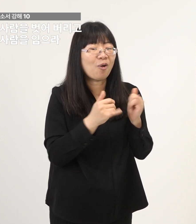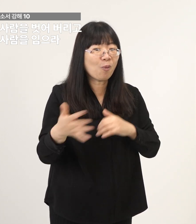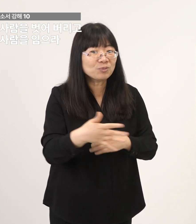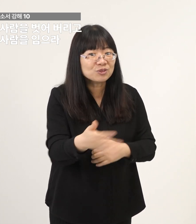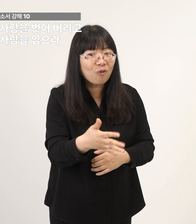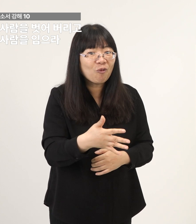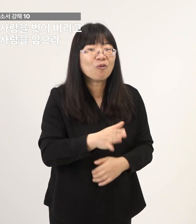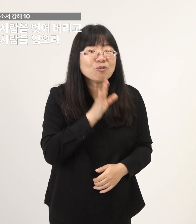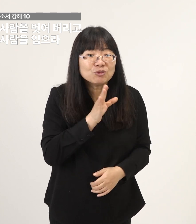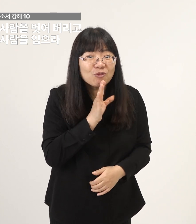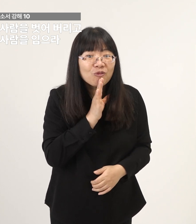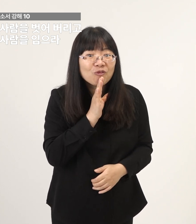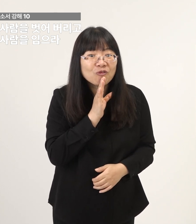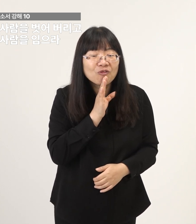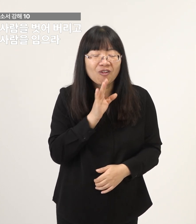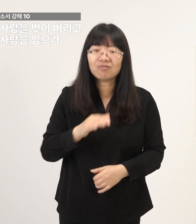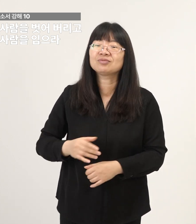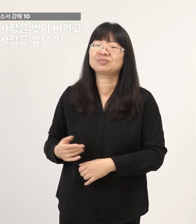얘기인지 아시겠어요?